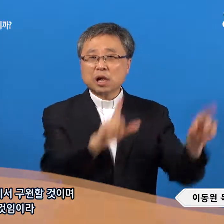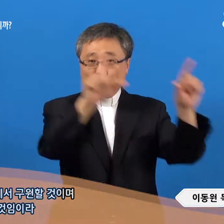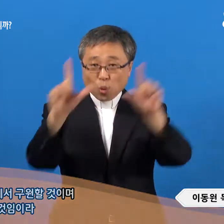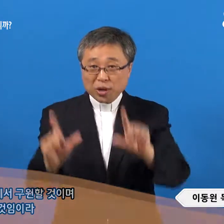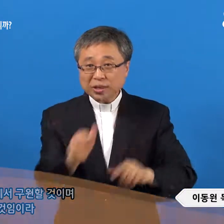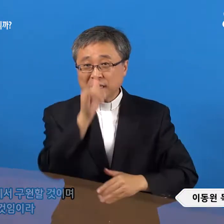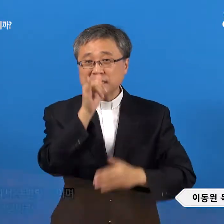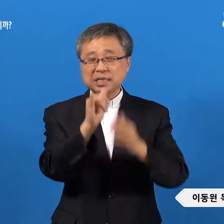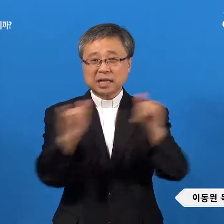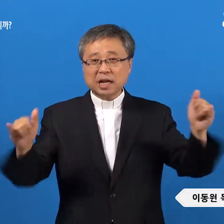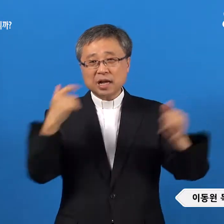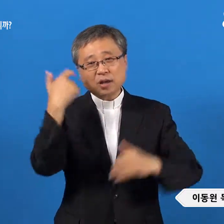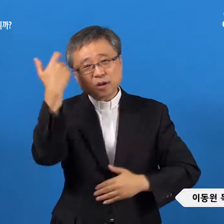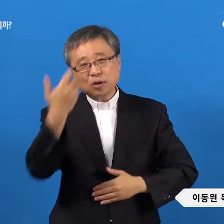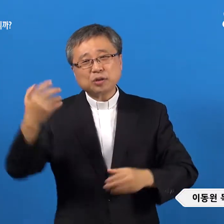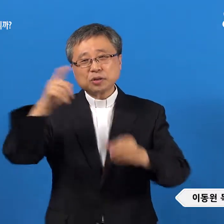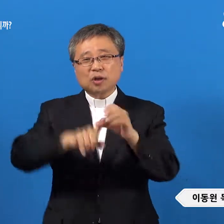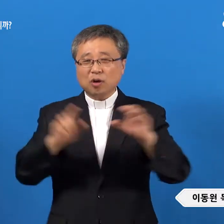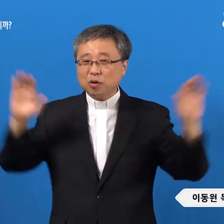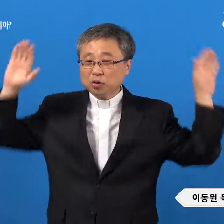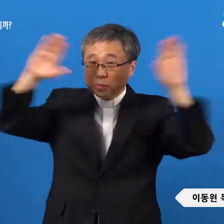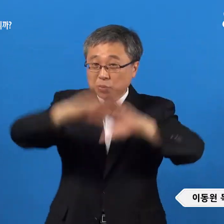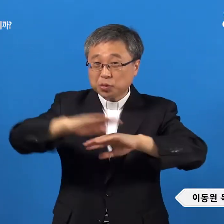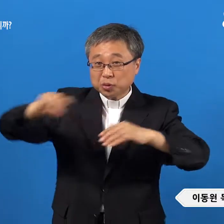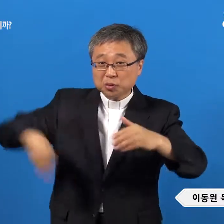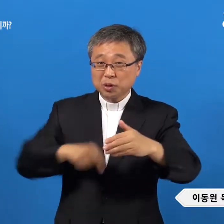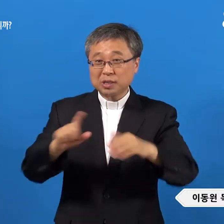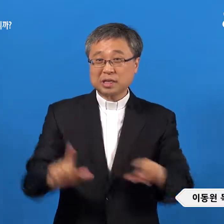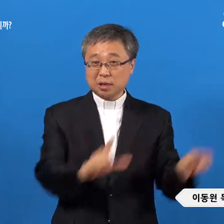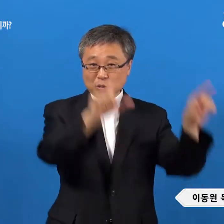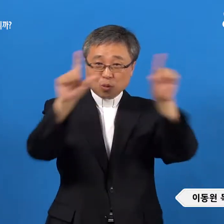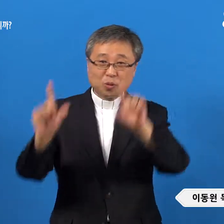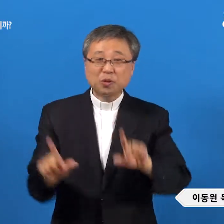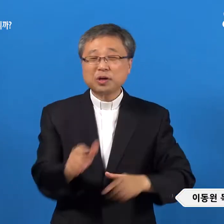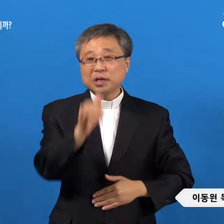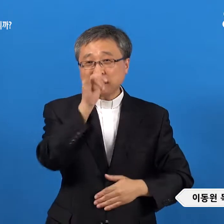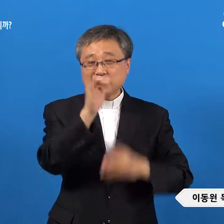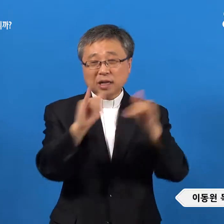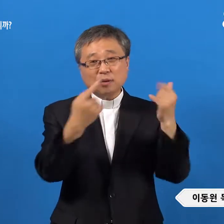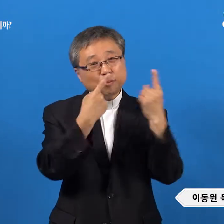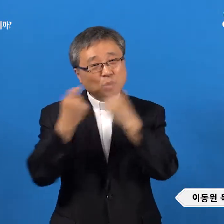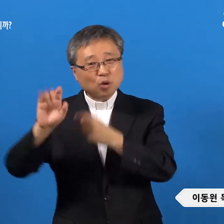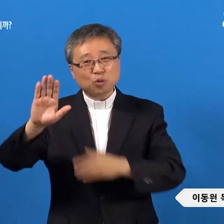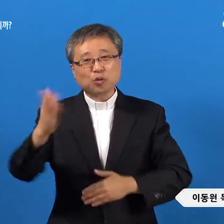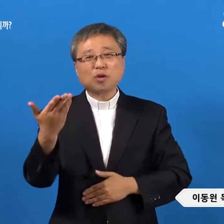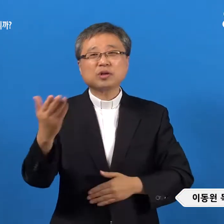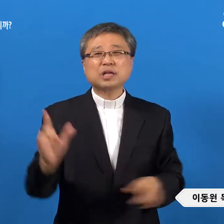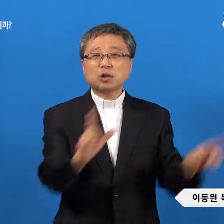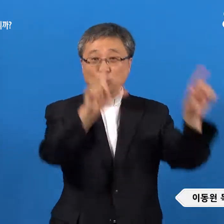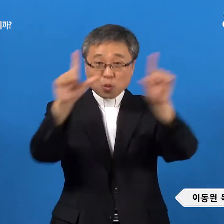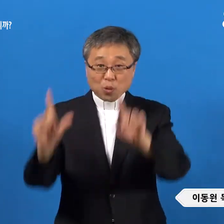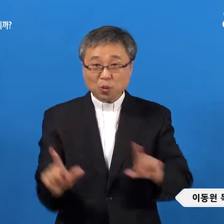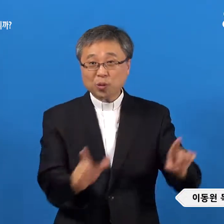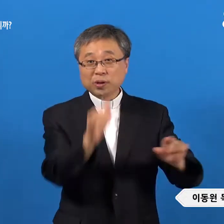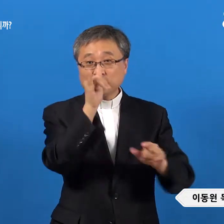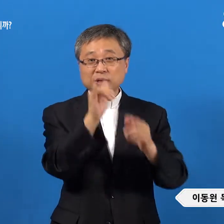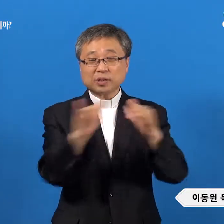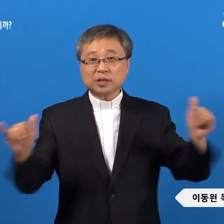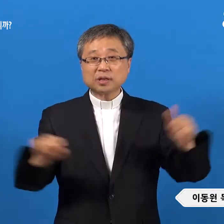사람, 영적인 어둠 속에 살고 있는 사람들, 미혹되어 살고 있는 사람들, 그들이 겪고